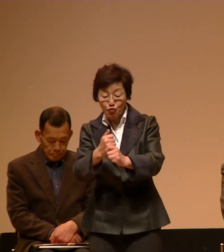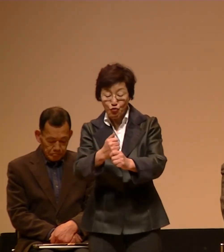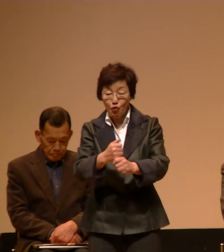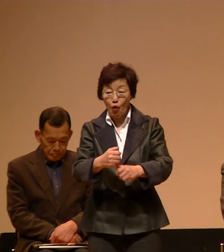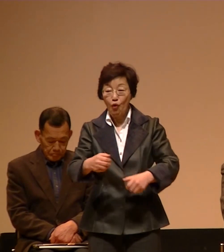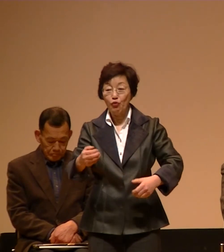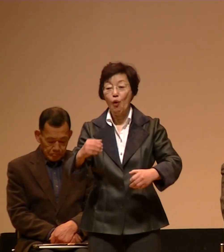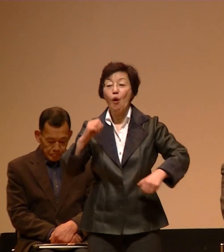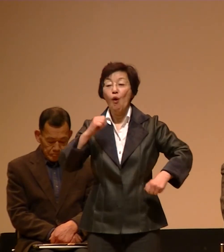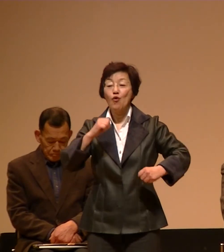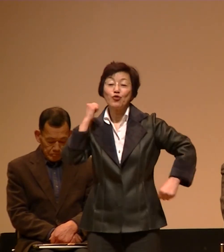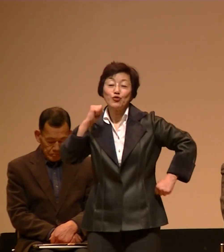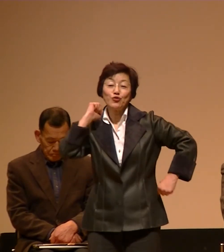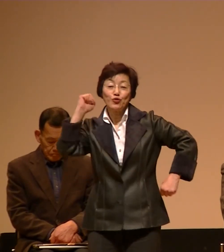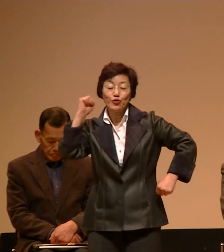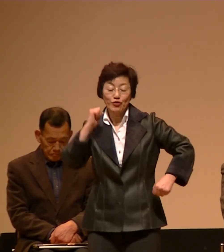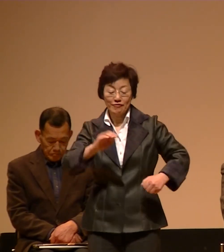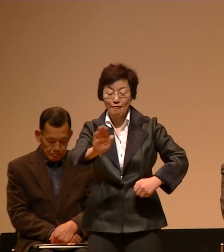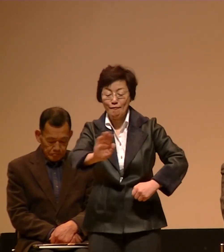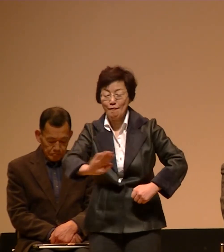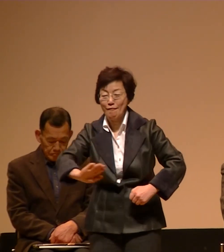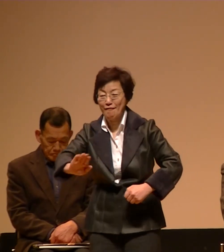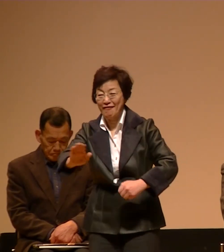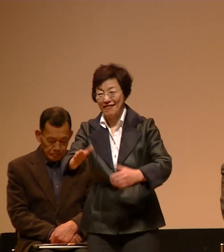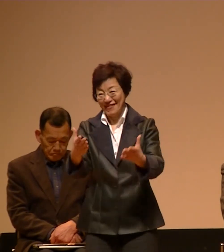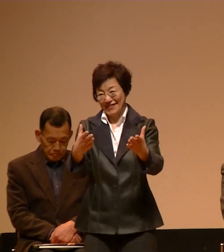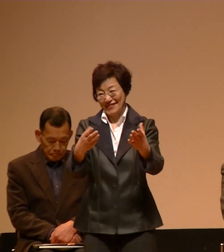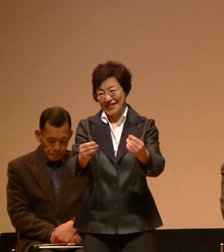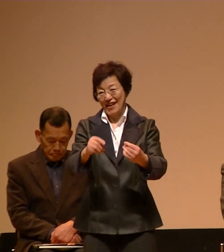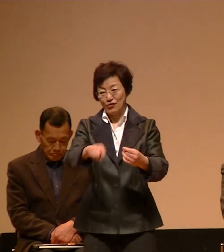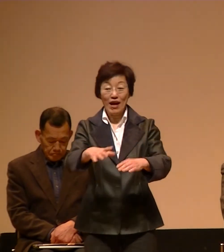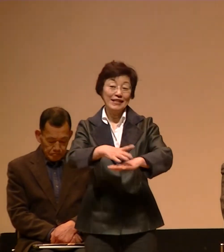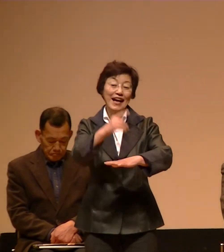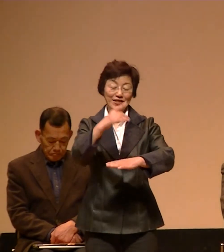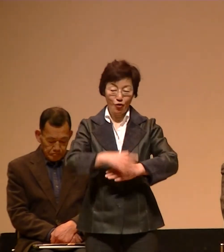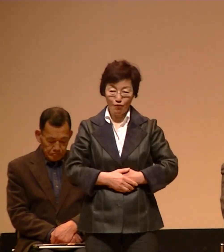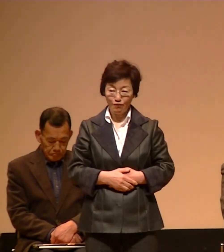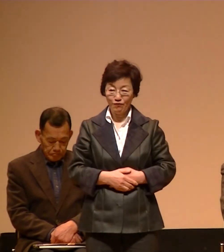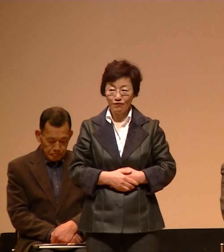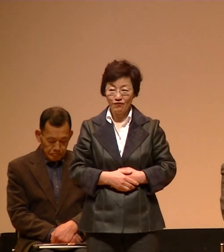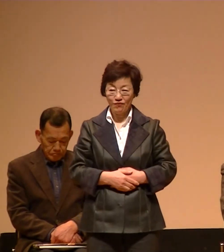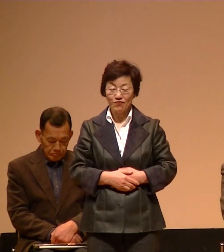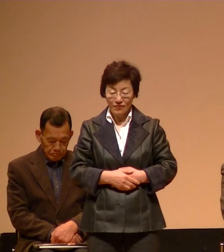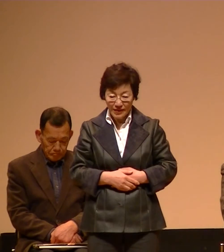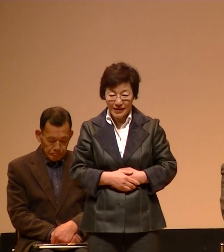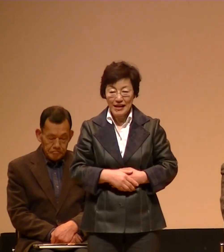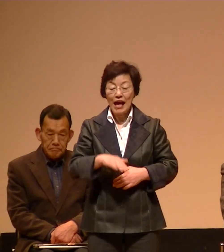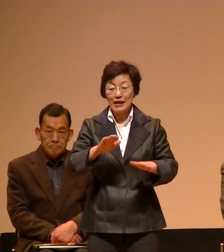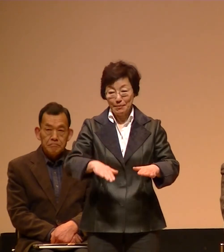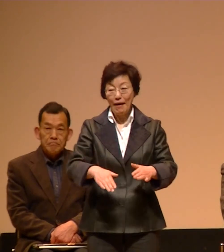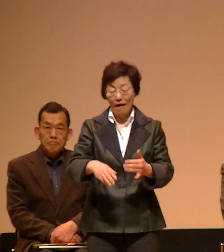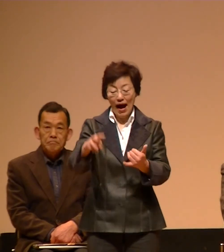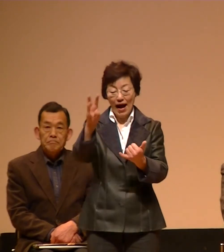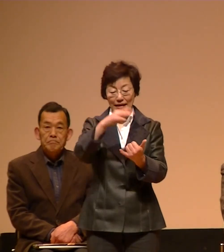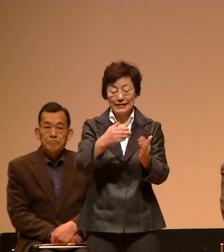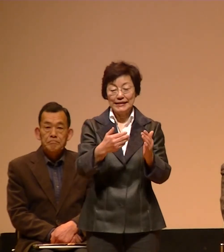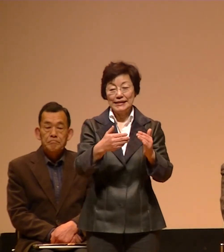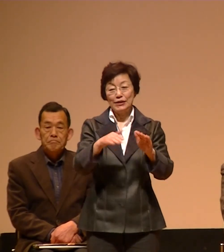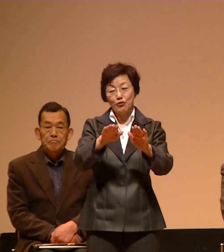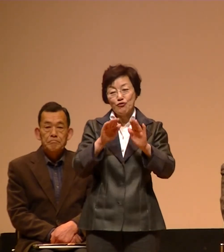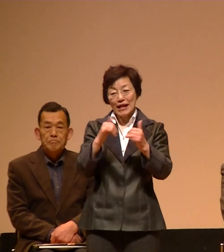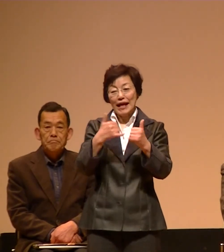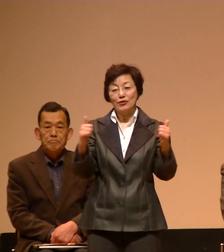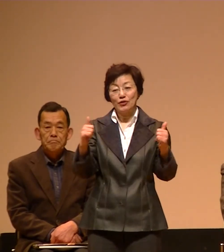のが最初です。今被災地で必要なものをリクエストしていただき、次